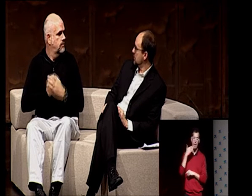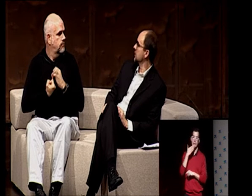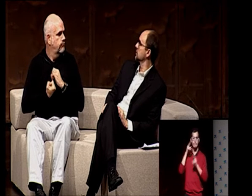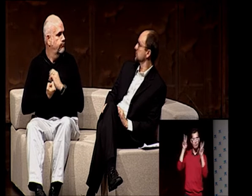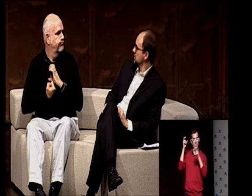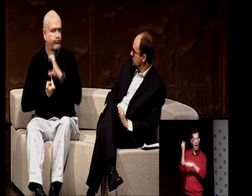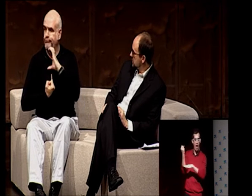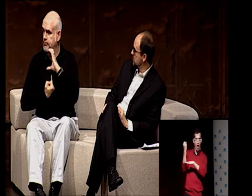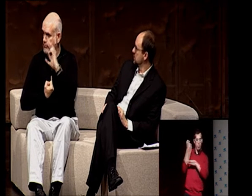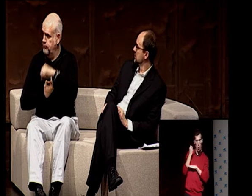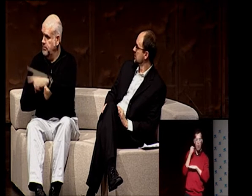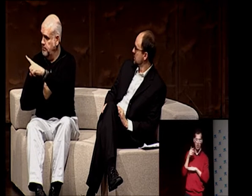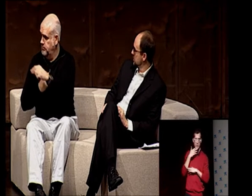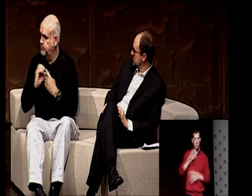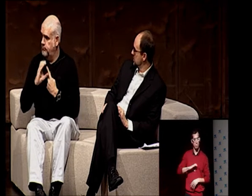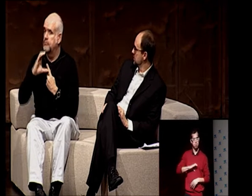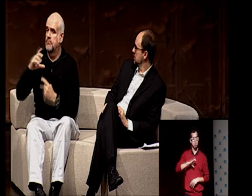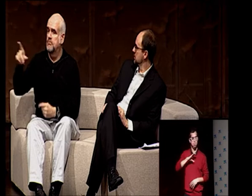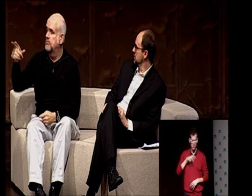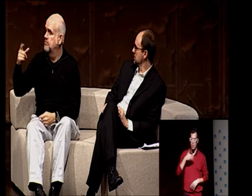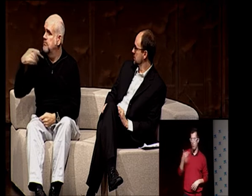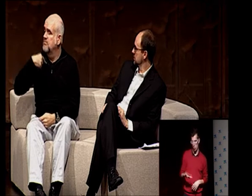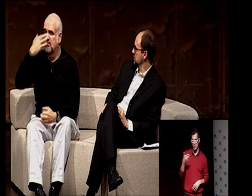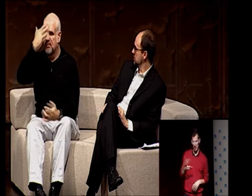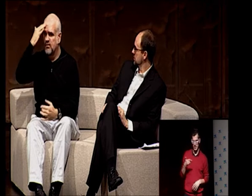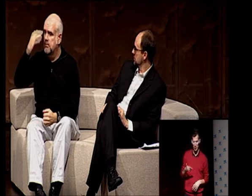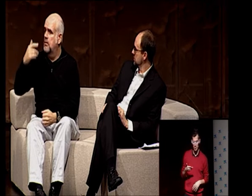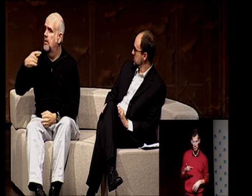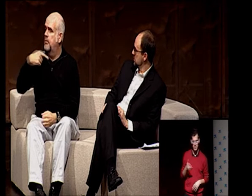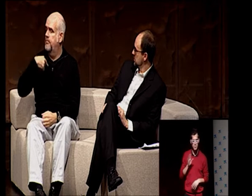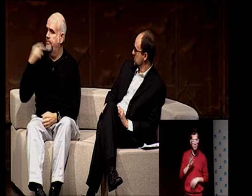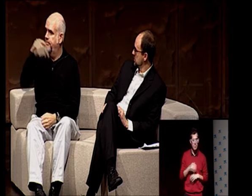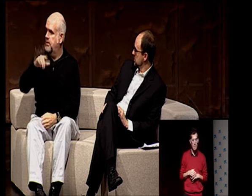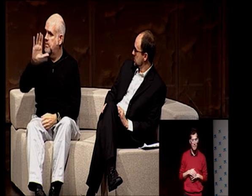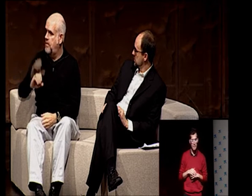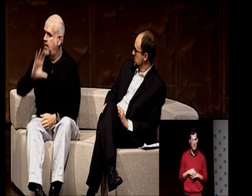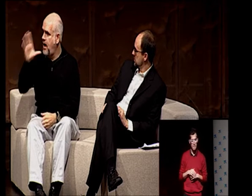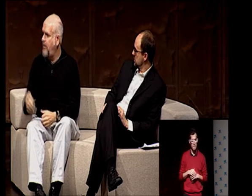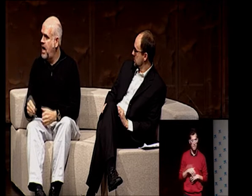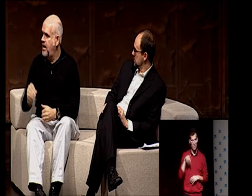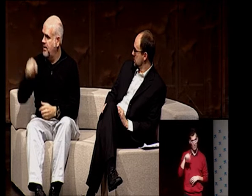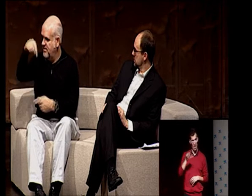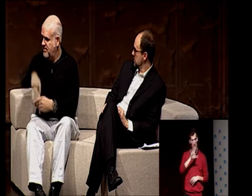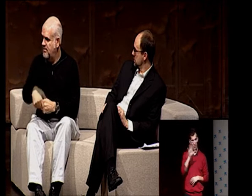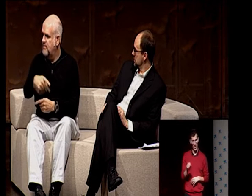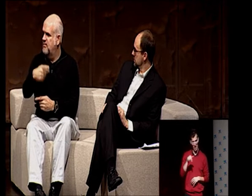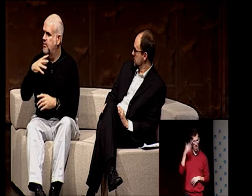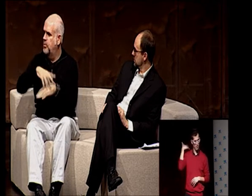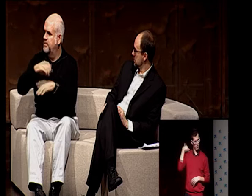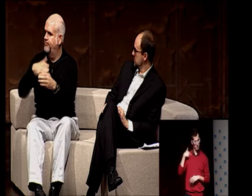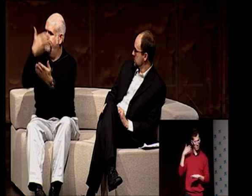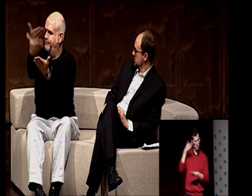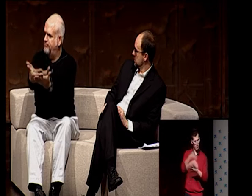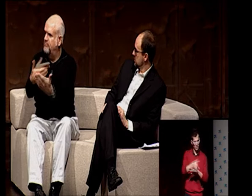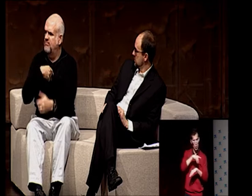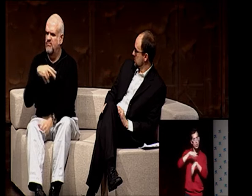el la bandera es como un apoyo una subida de autoestima y esto sí es importante en